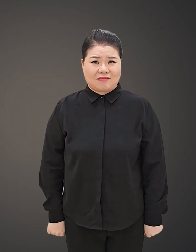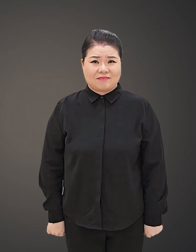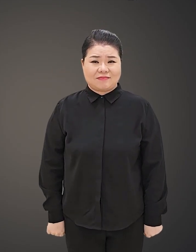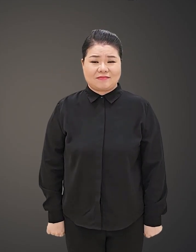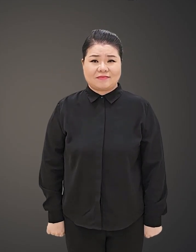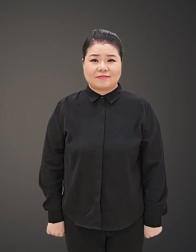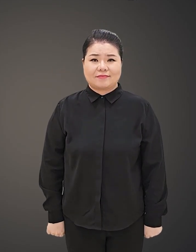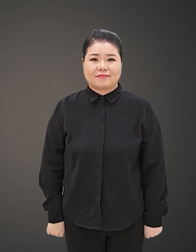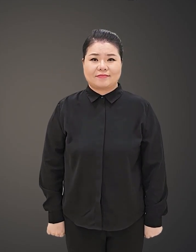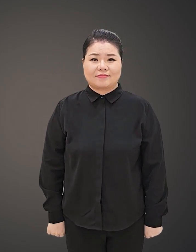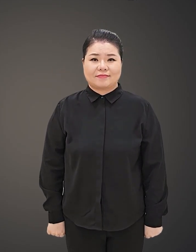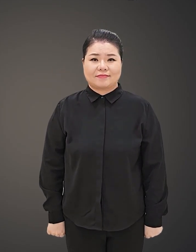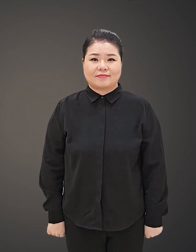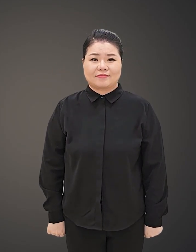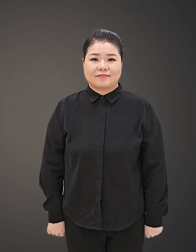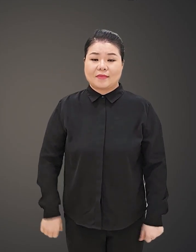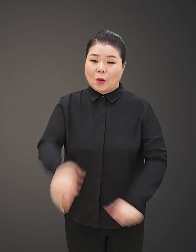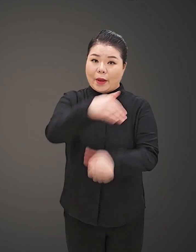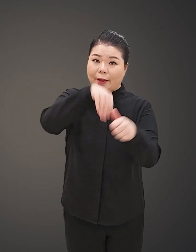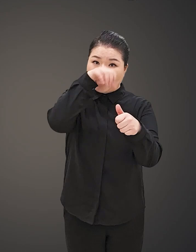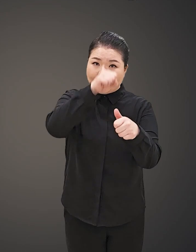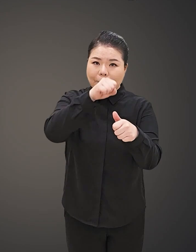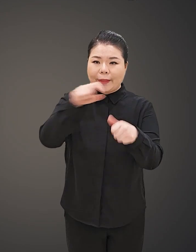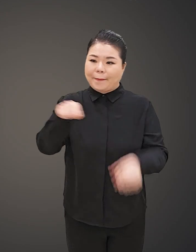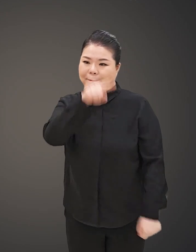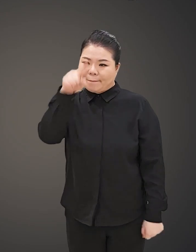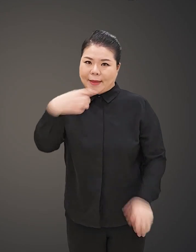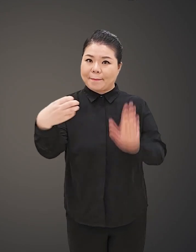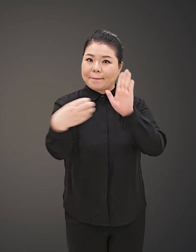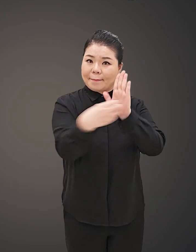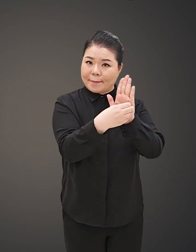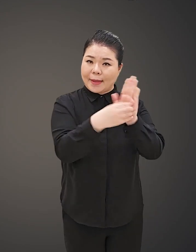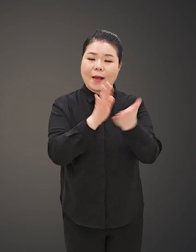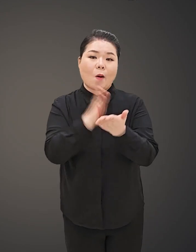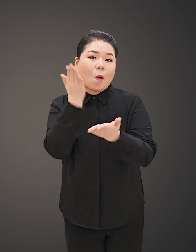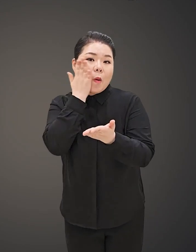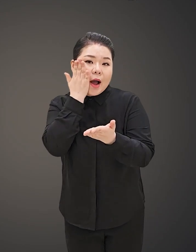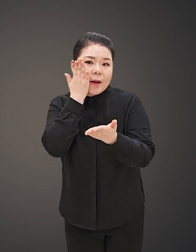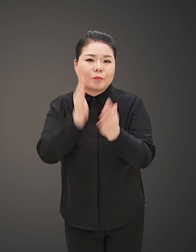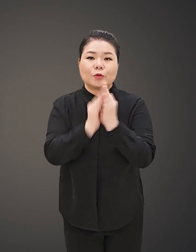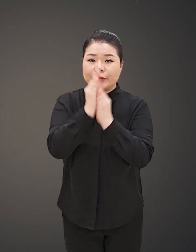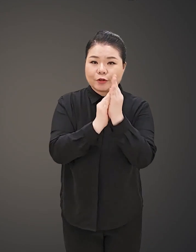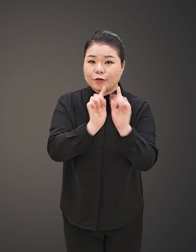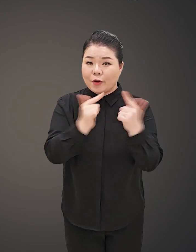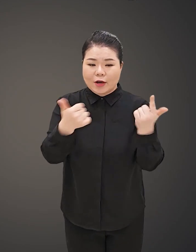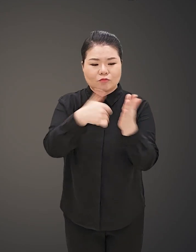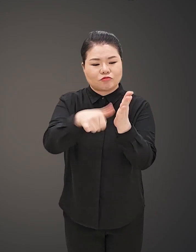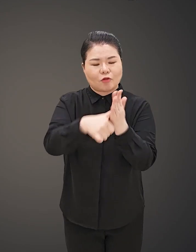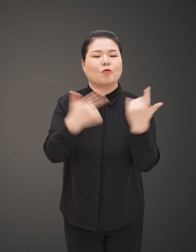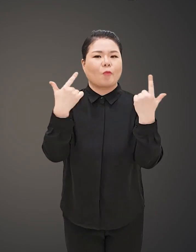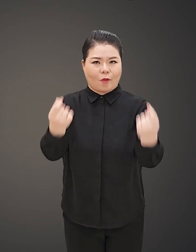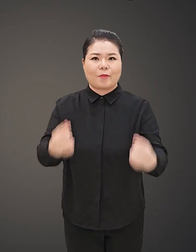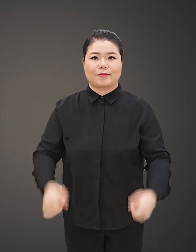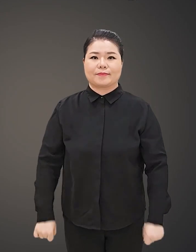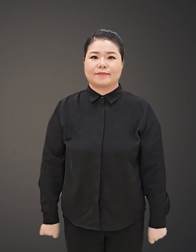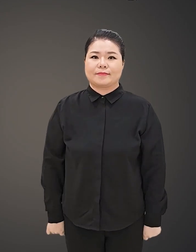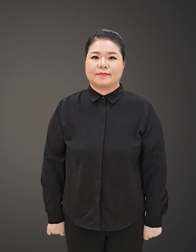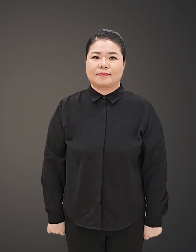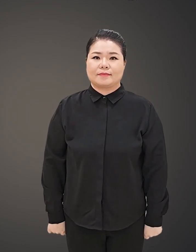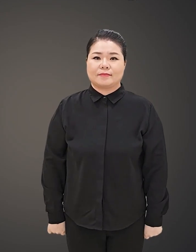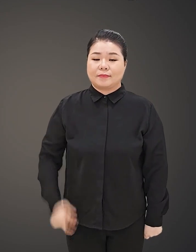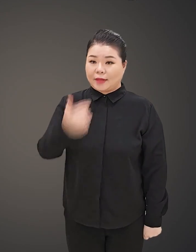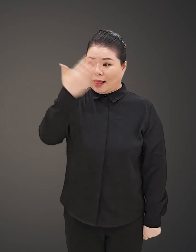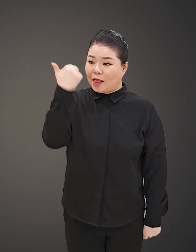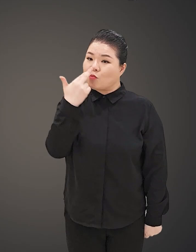않습니다. 친환경 마크가 붙어 있는 화장품이나 세제, 비누 등의 제품도 마찬가지입니다.